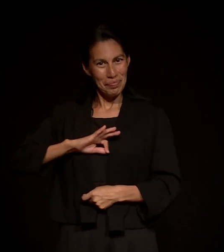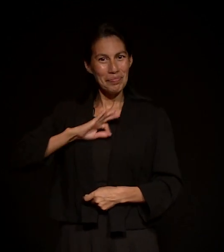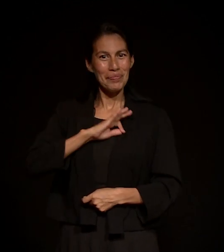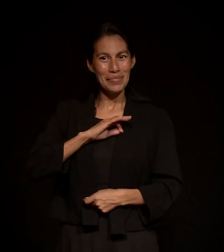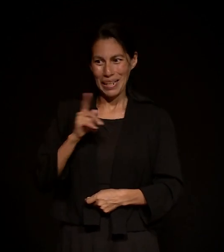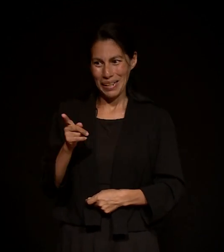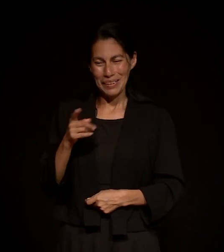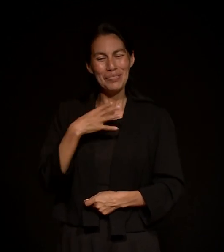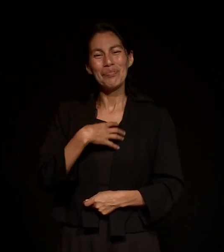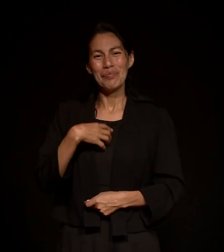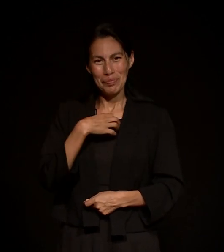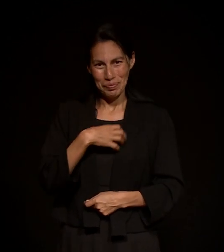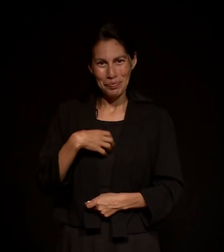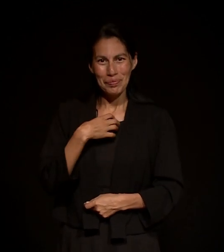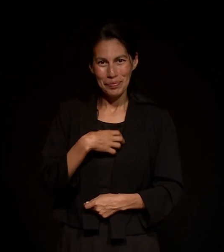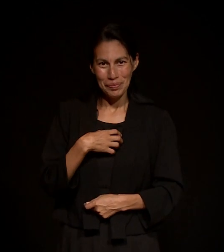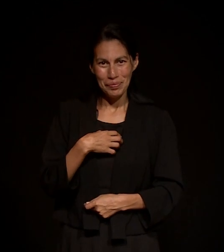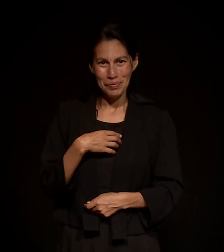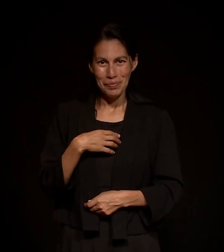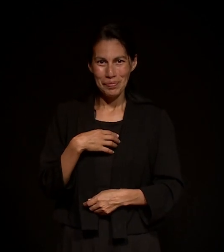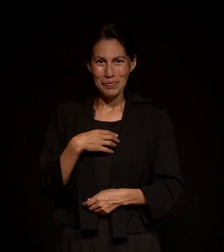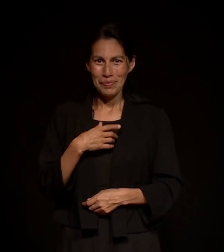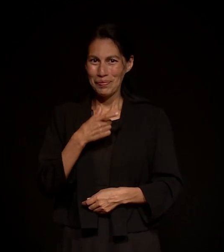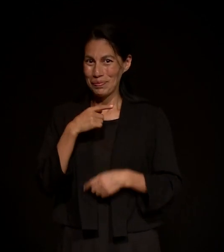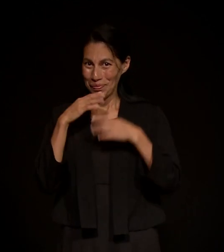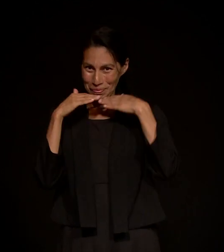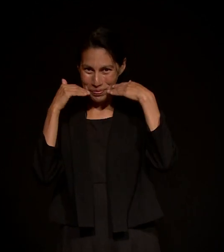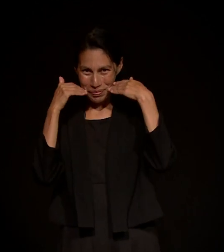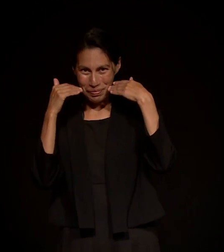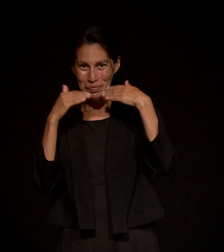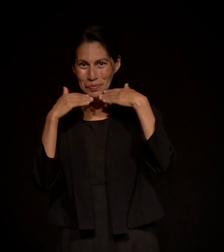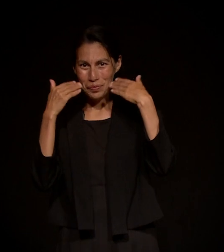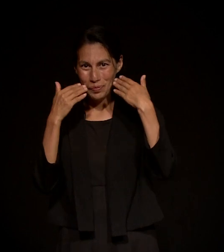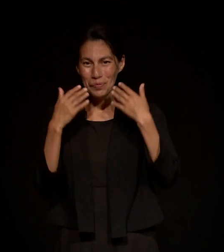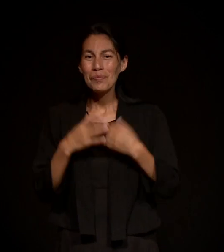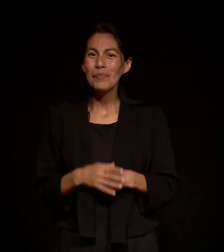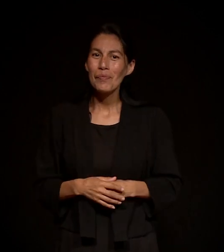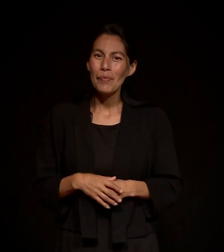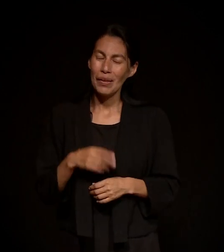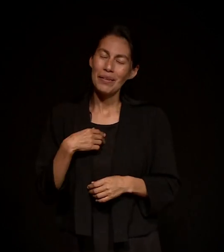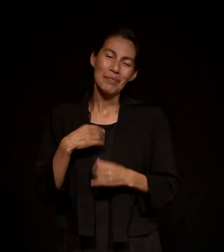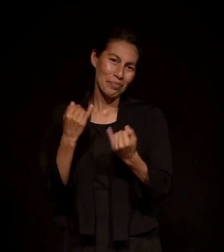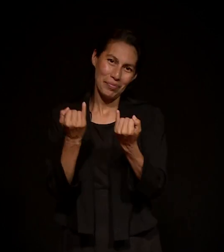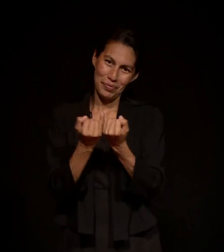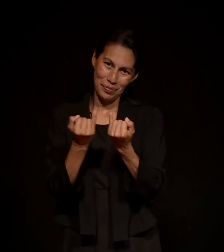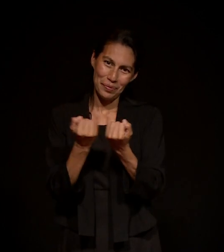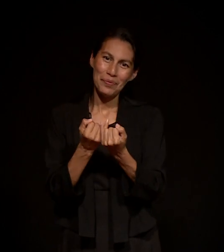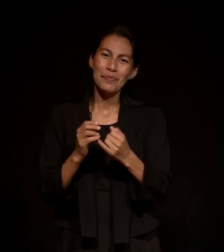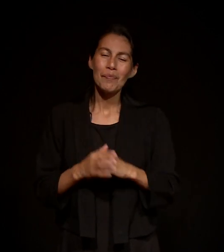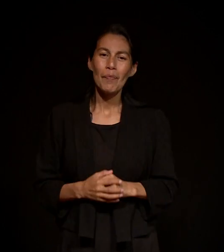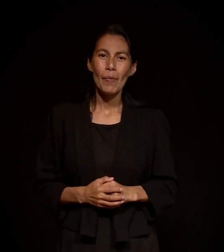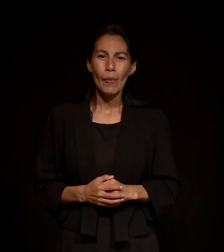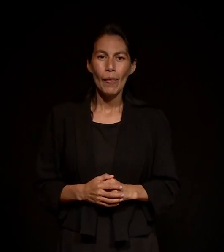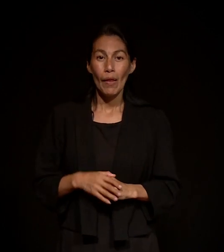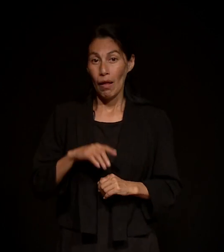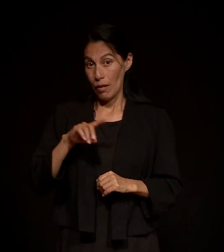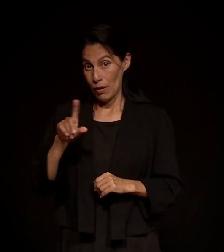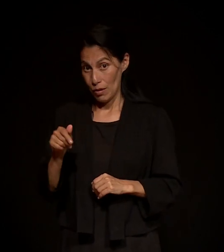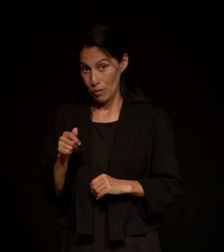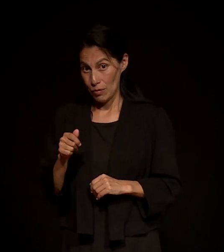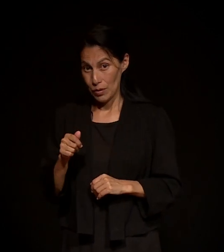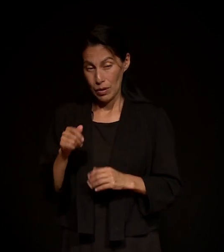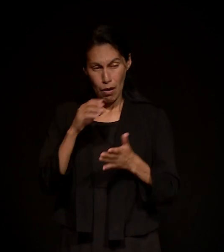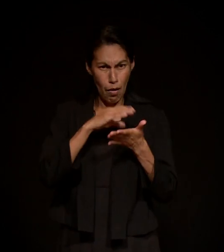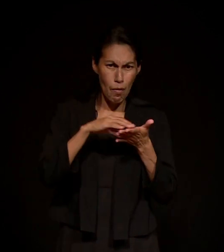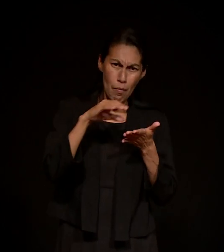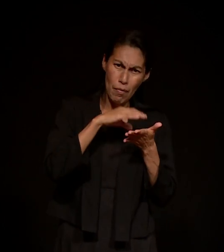muy feliz y él también. Sonreía varias veces. Y yo también. Después de